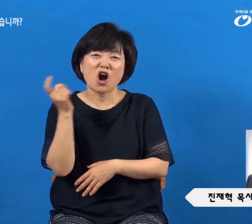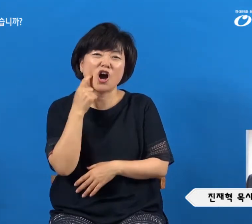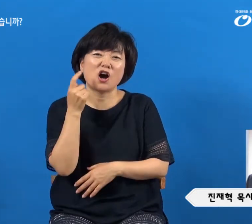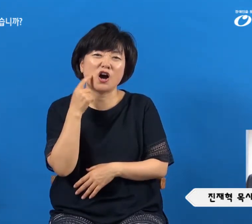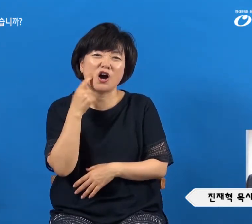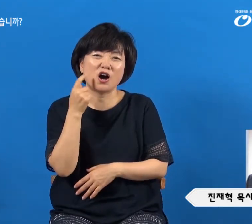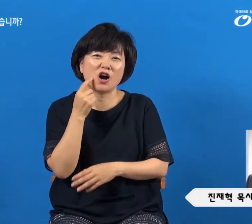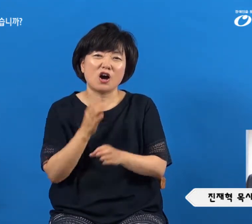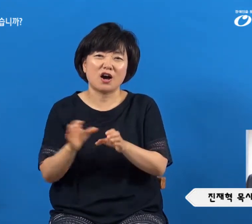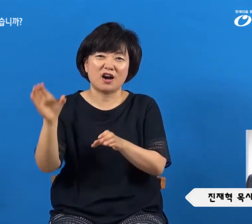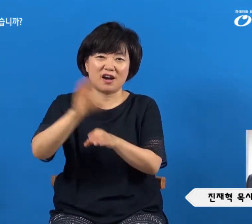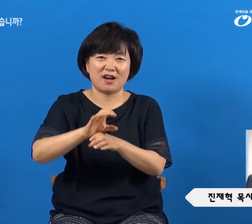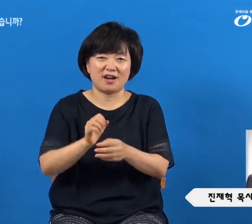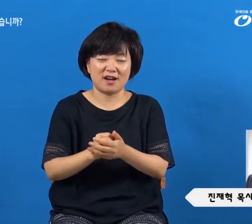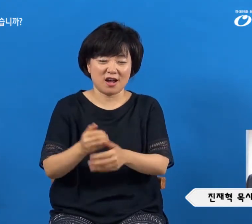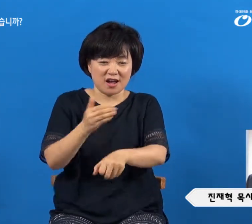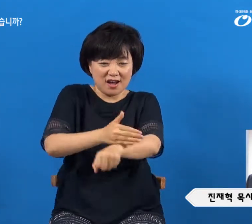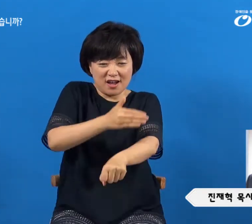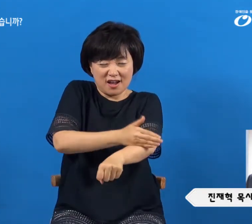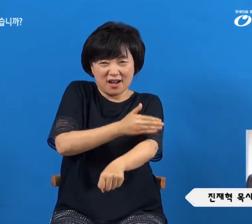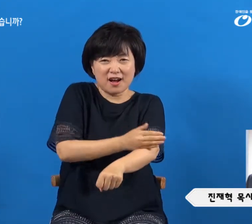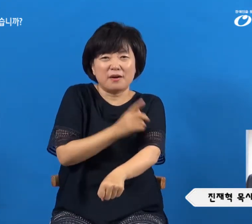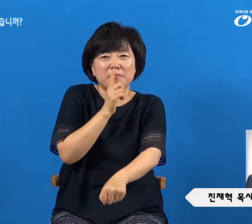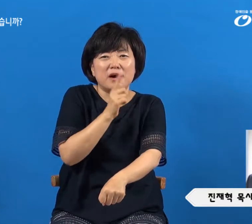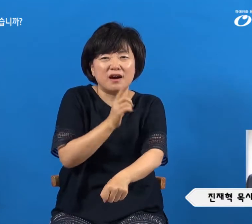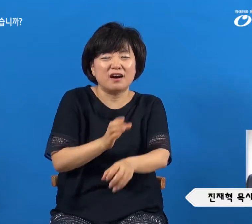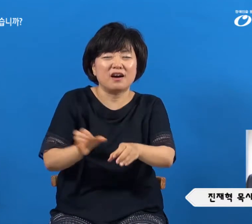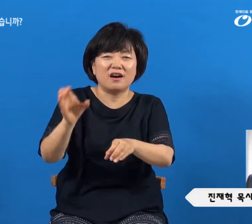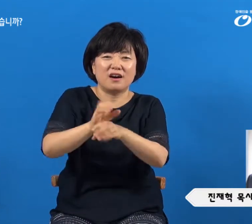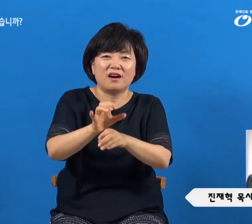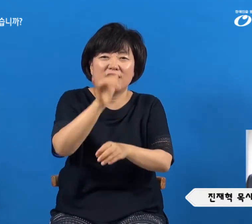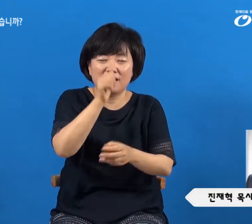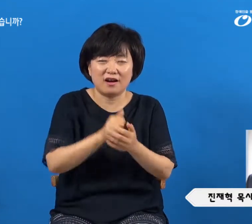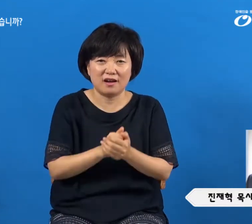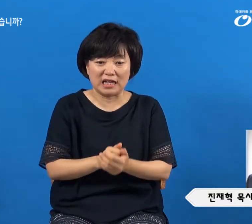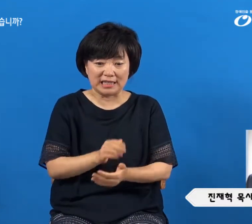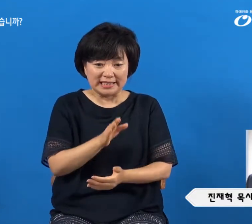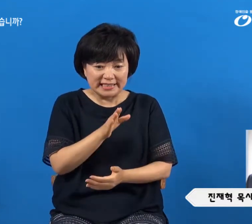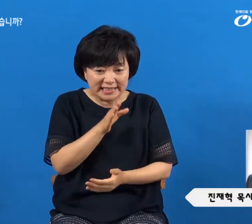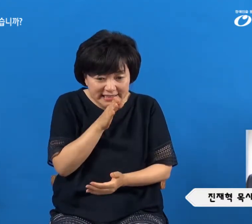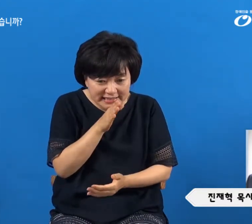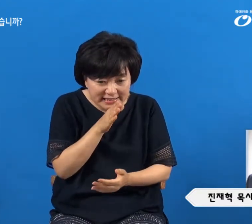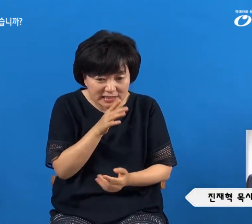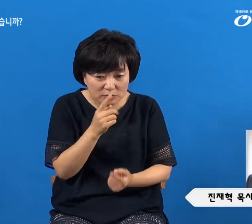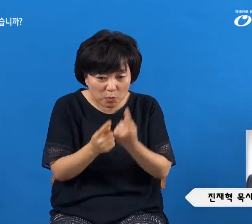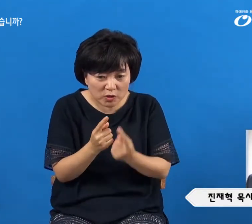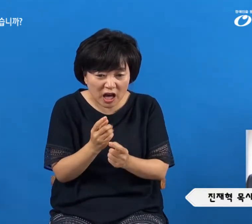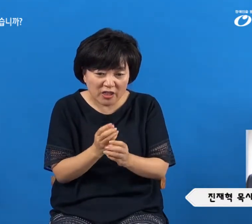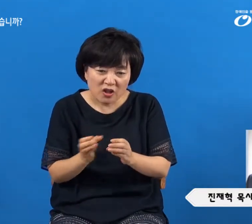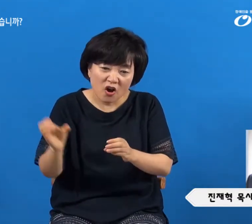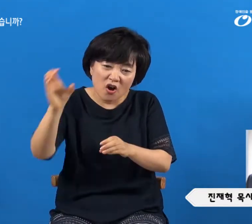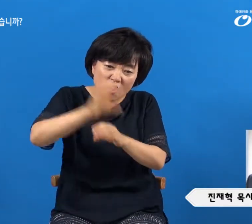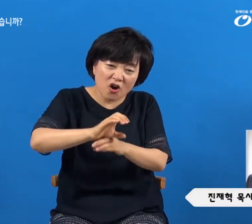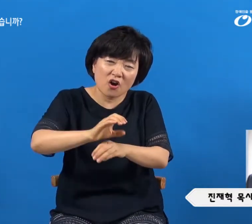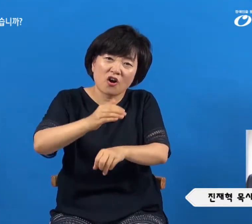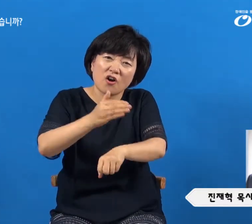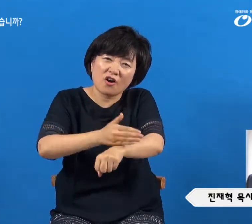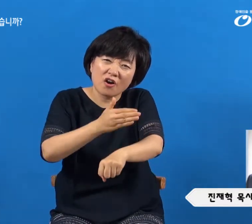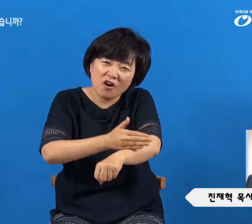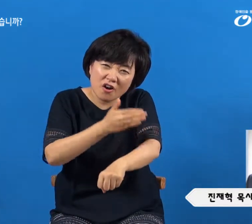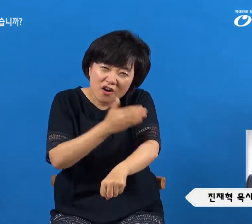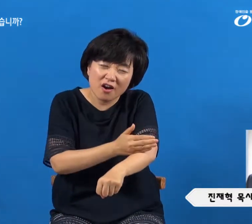거짓말도 붙습니다. 과장됩니다. 그러면서 우리 사실보다 조금 더 좋게,